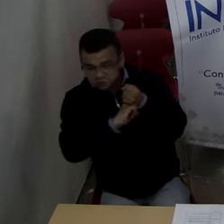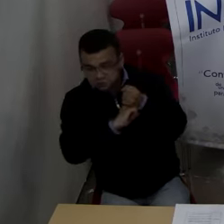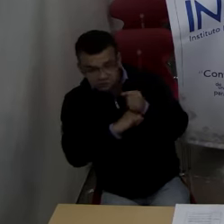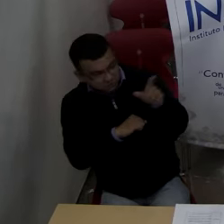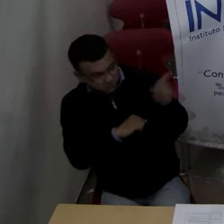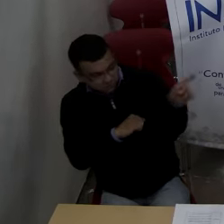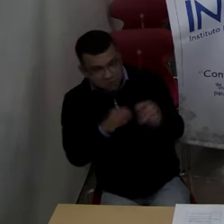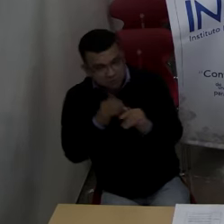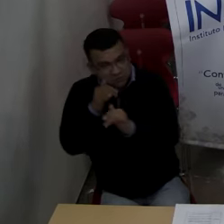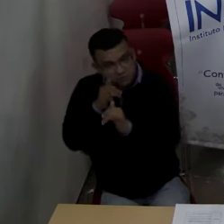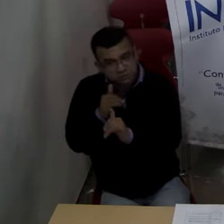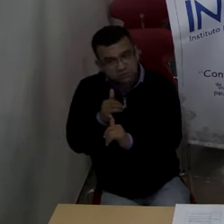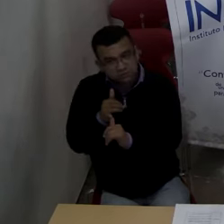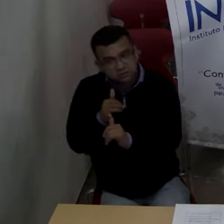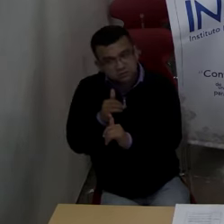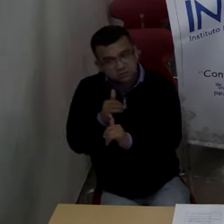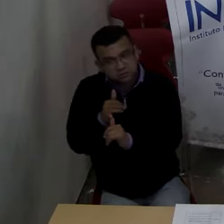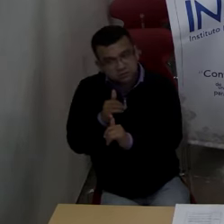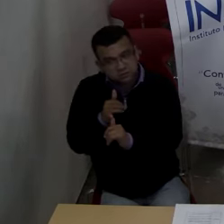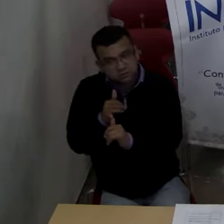chat.